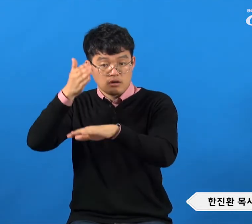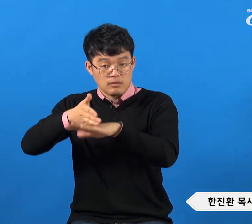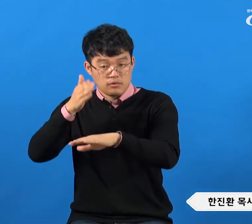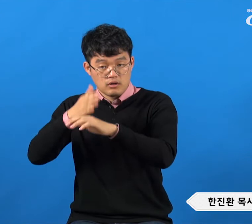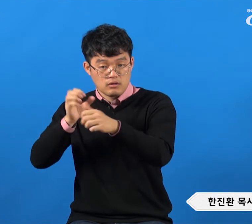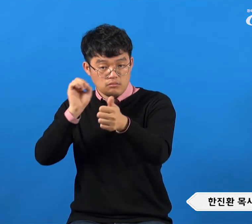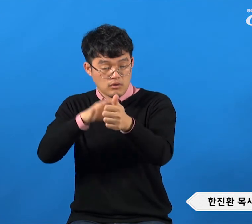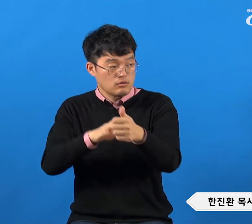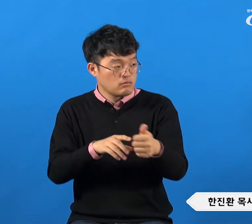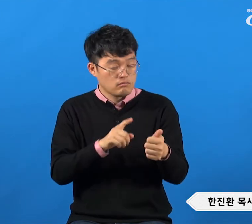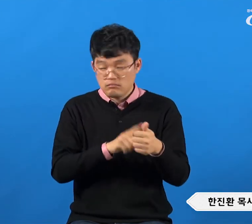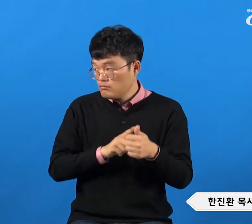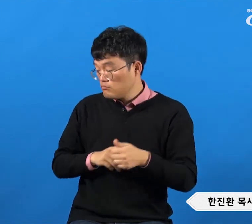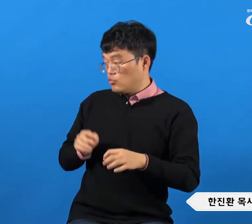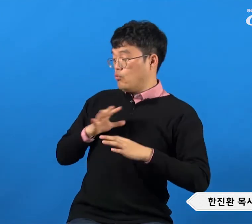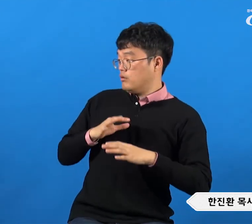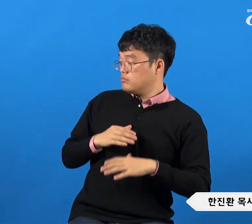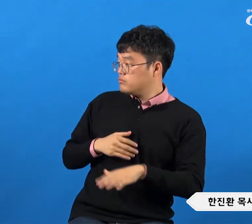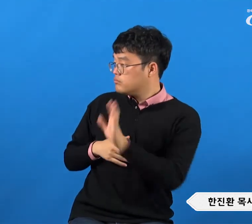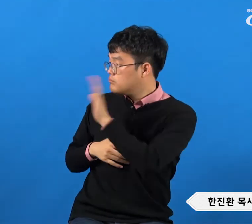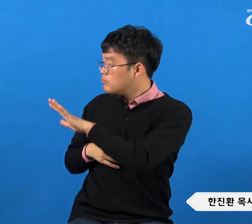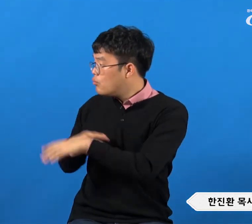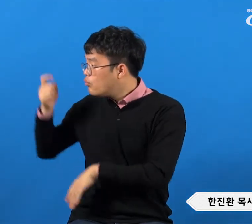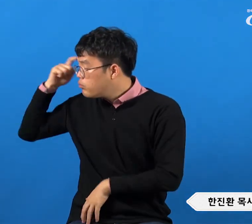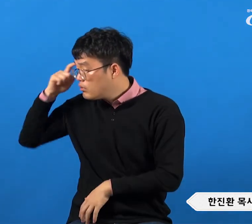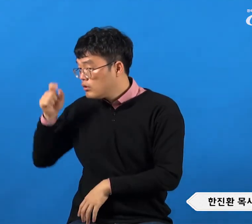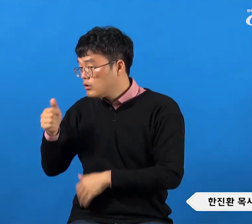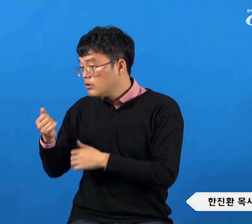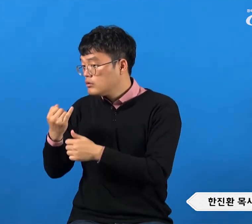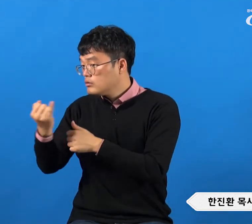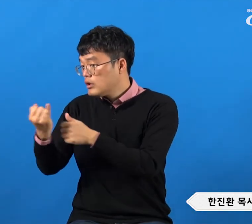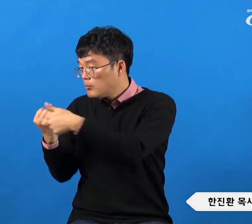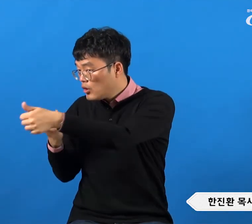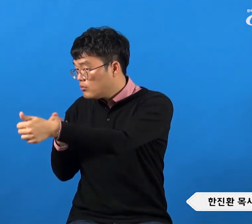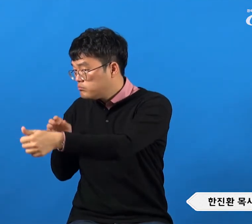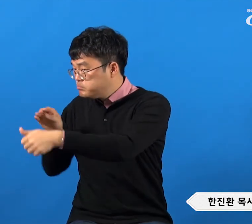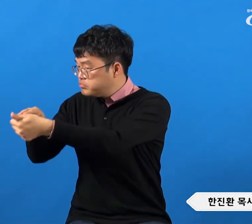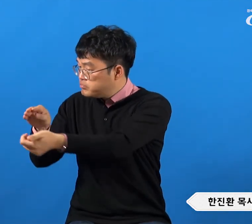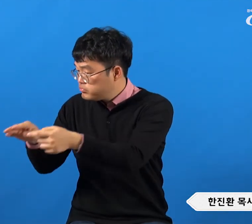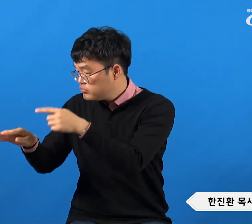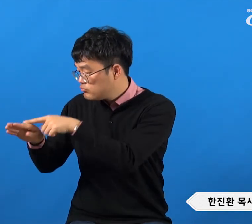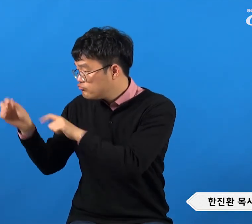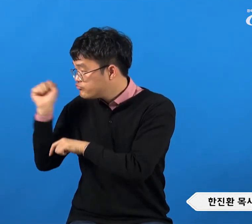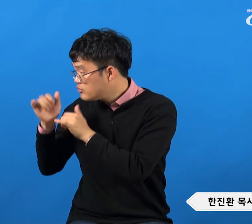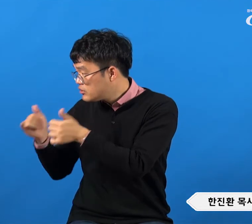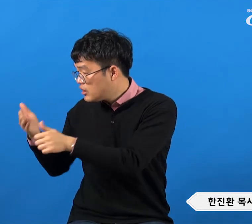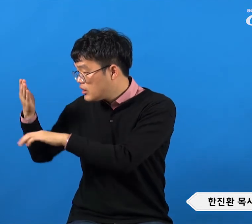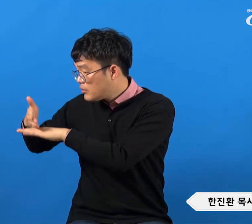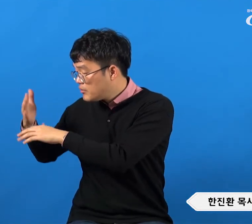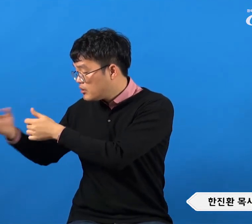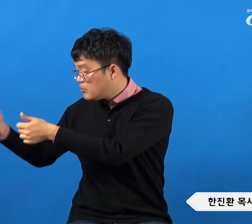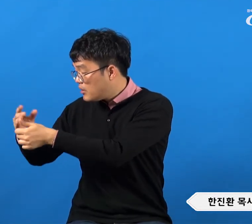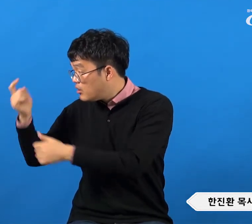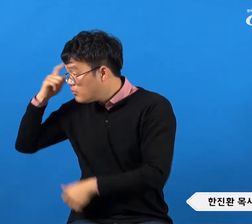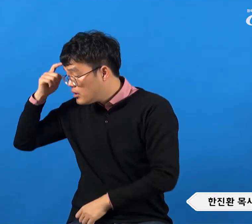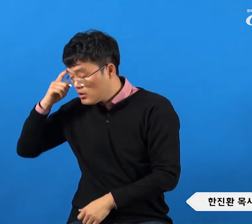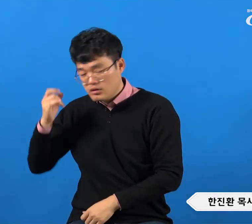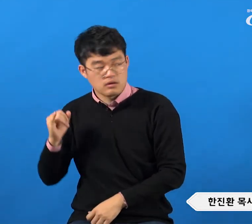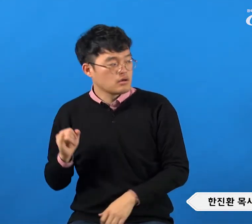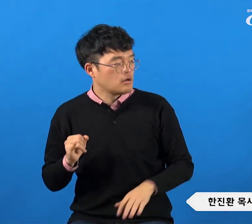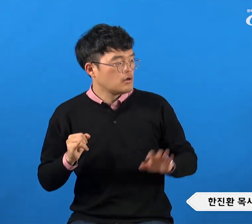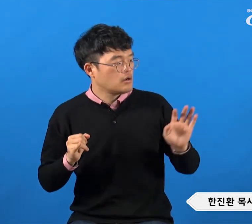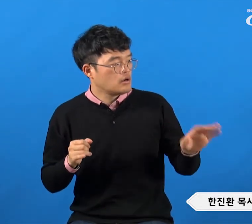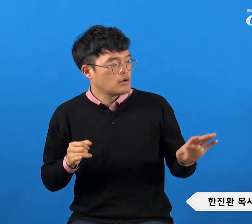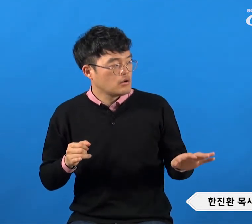했습니다, 그럽니다. 의사가 깜짝 놀라서, 아니 왜요? 그랬더니 그 부인이, 그